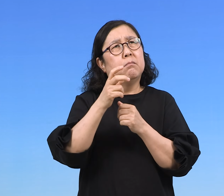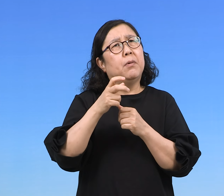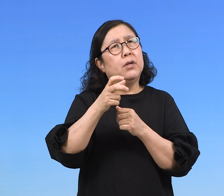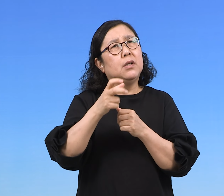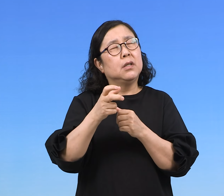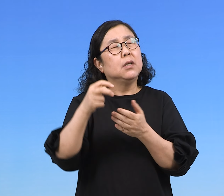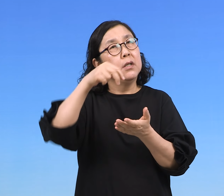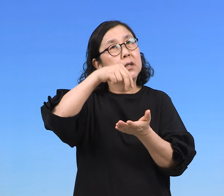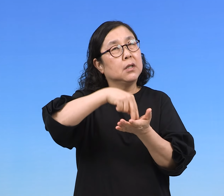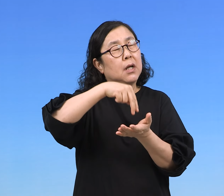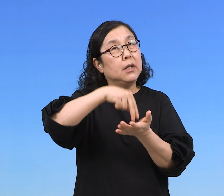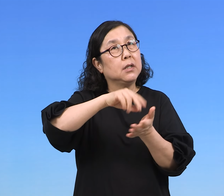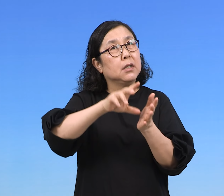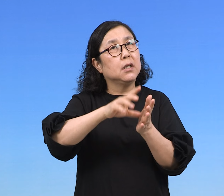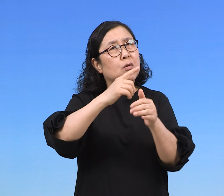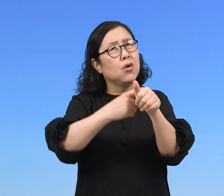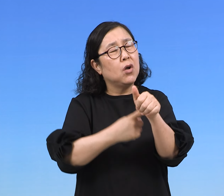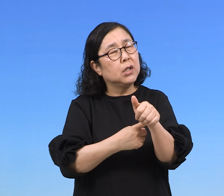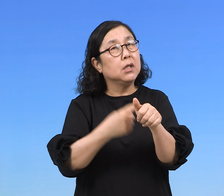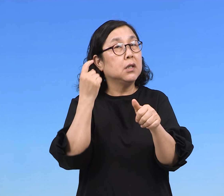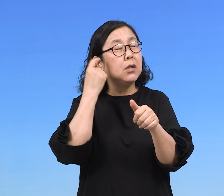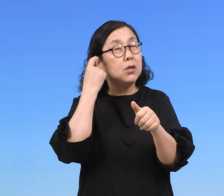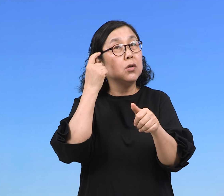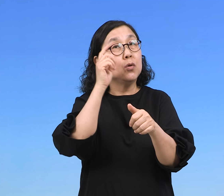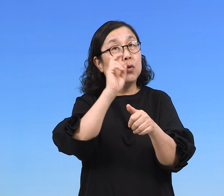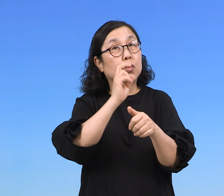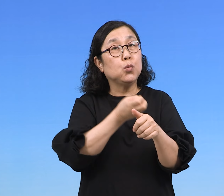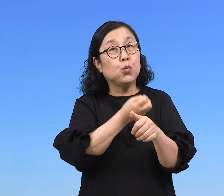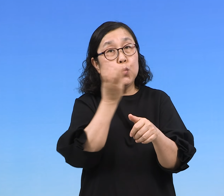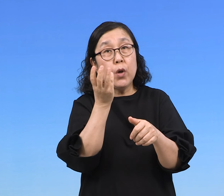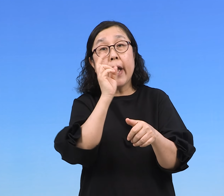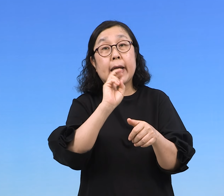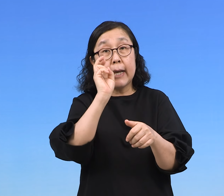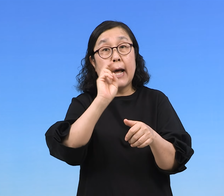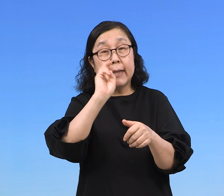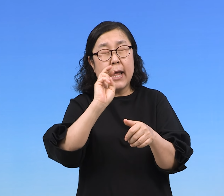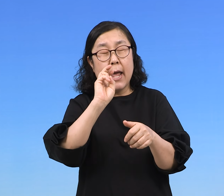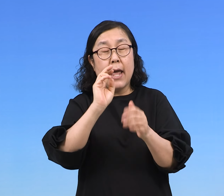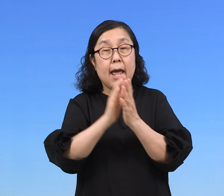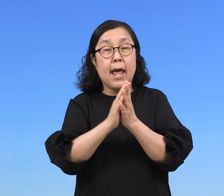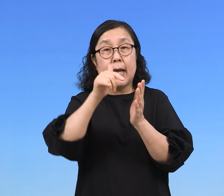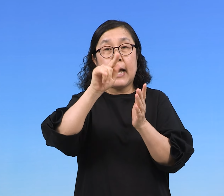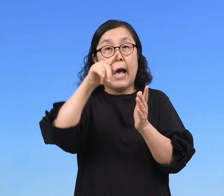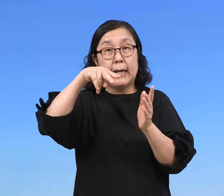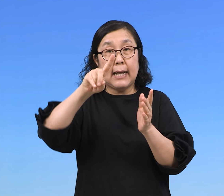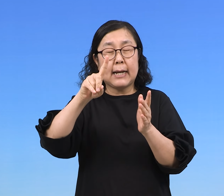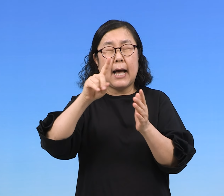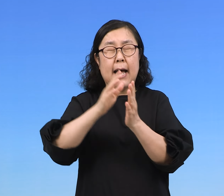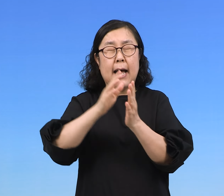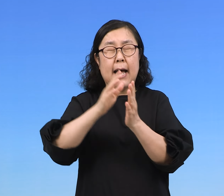그 버스를 타고 가던 때였던가 우연히 들었는데 굉장히 이게 노랫말이 재밌는 겁니다. 그